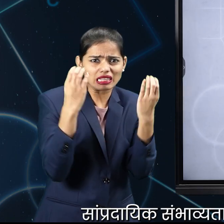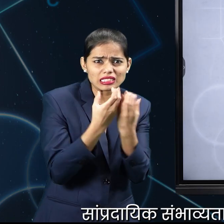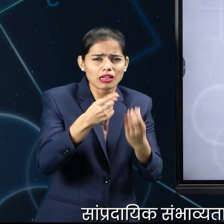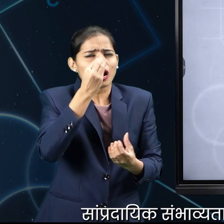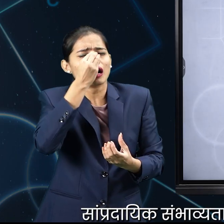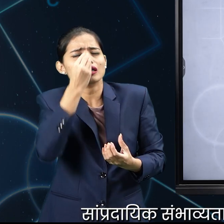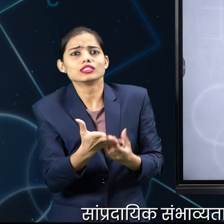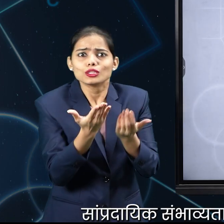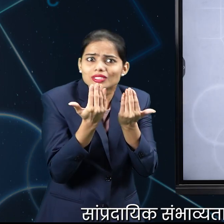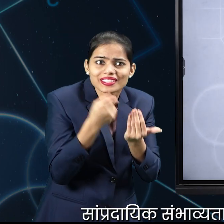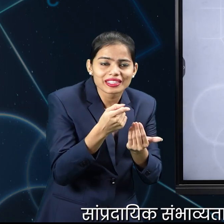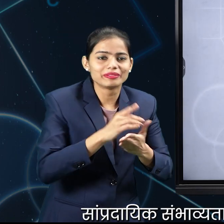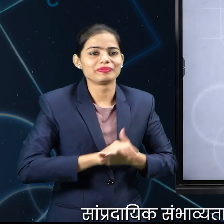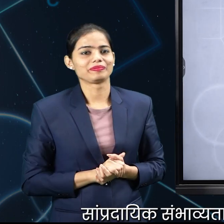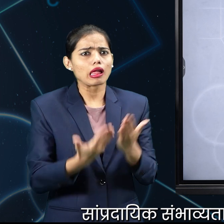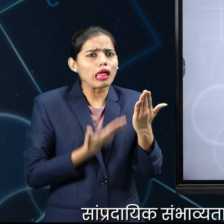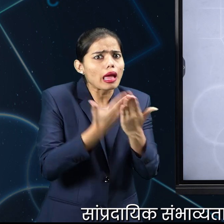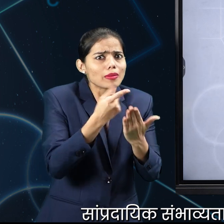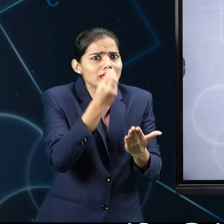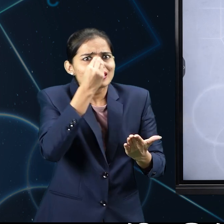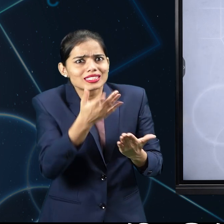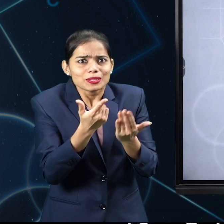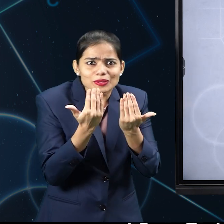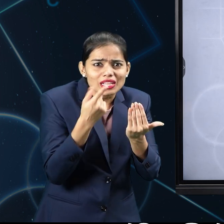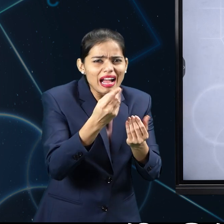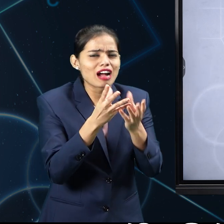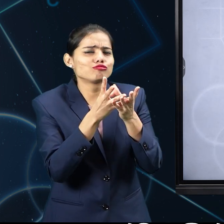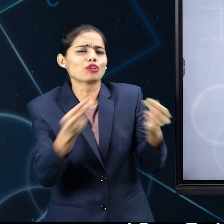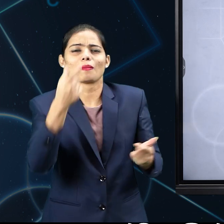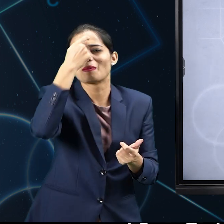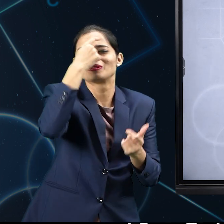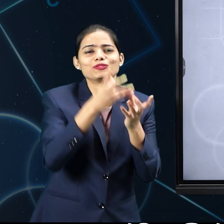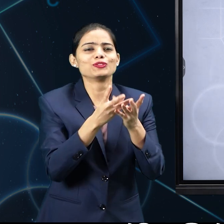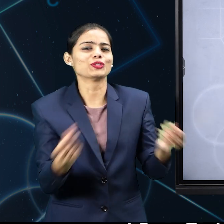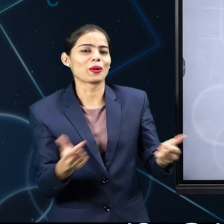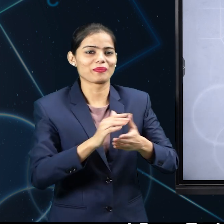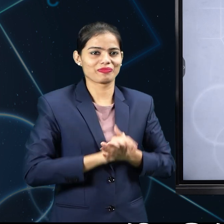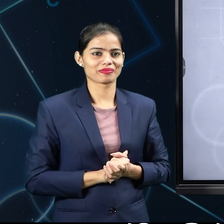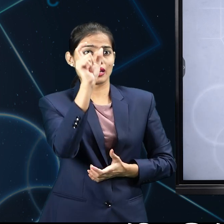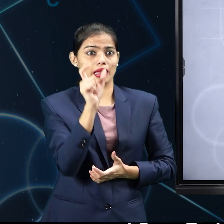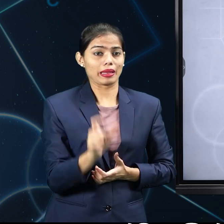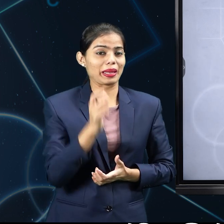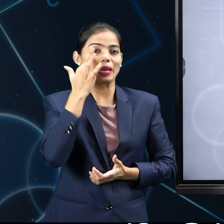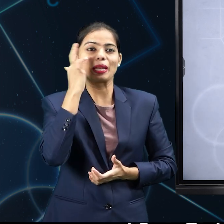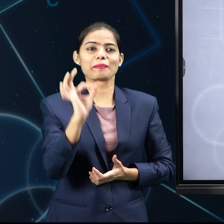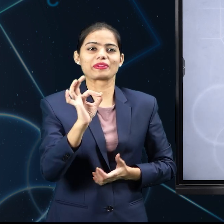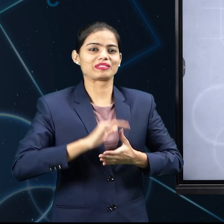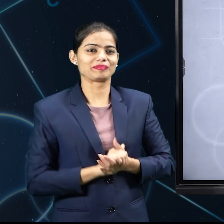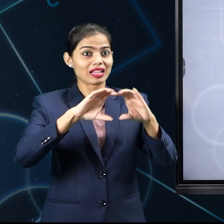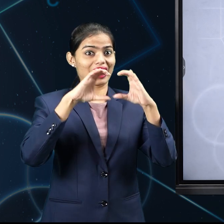आणि प्रायोगिक संभाव्यतेतील फरक ओळखू शकता. प्रायोगिक दृष्टिकोन वापरून समस्येचे समाधान करू